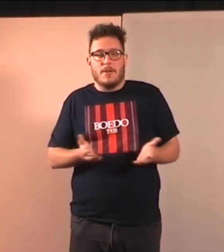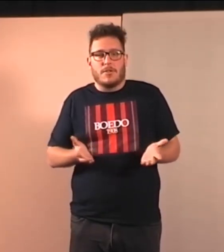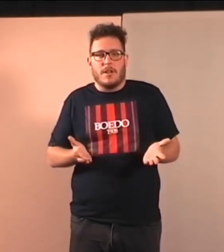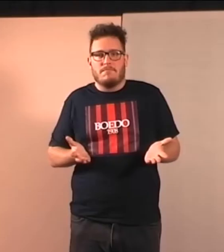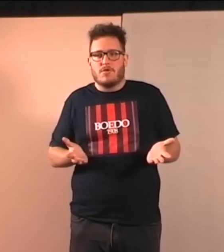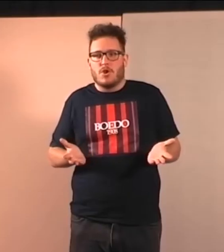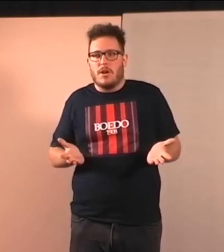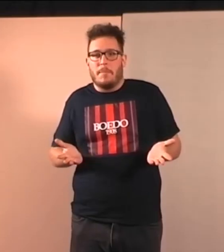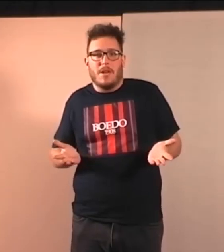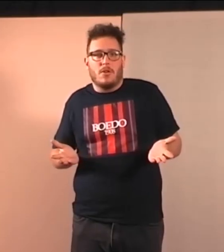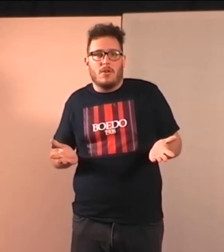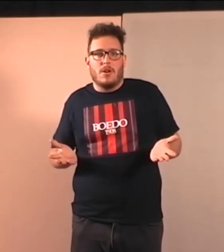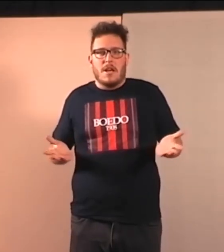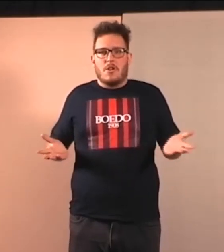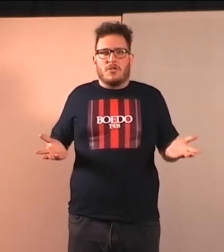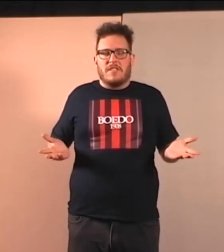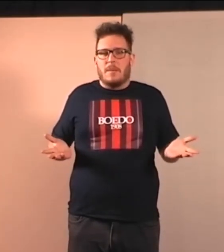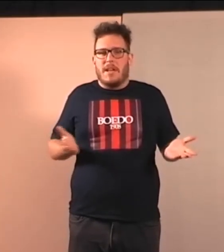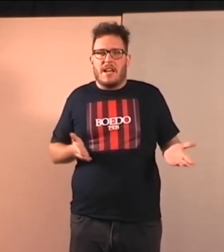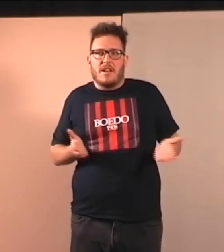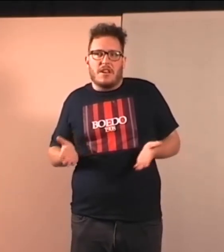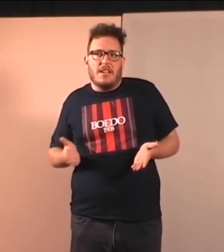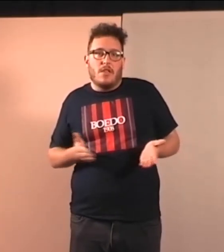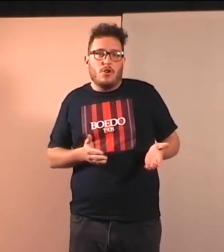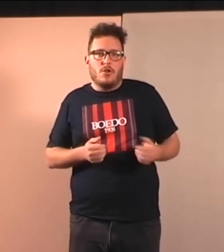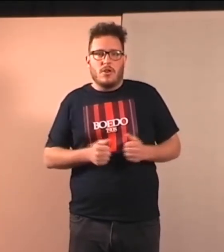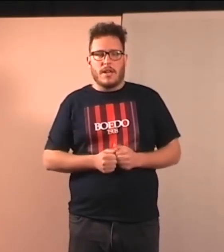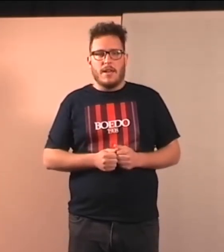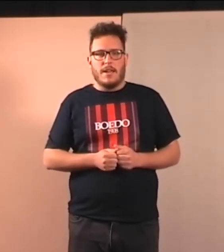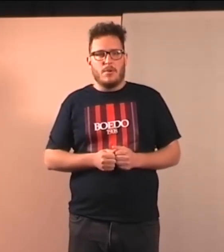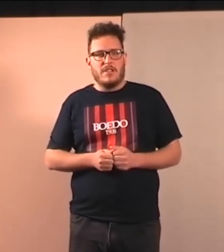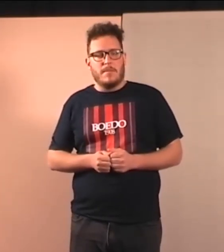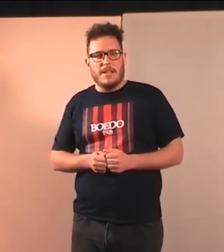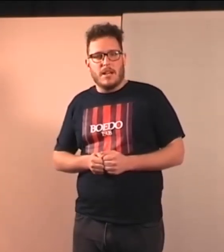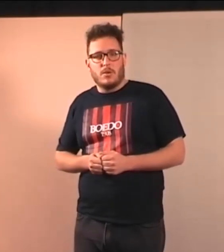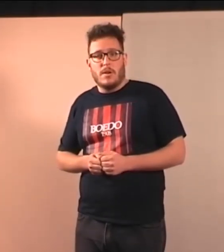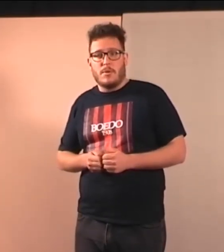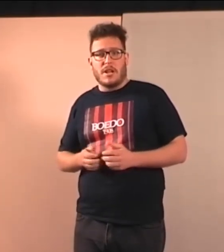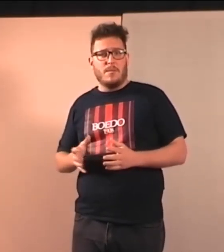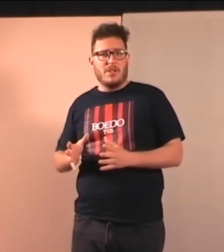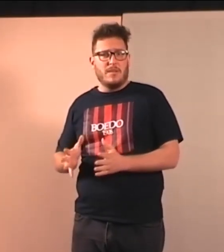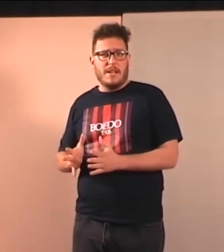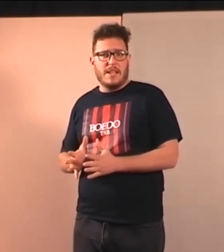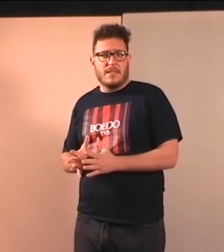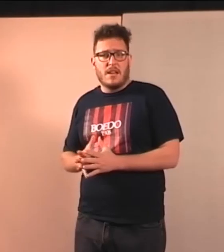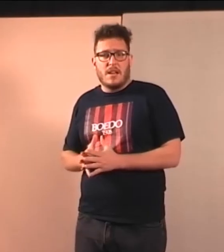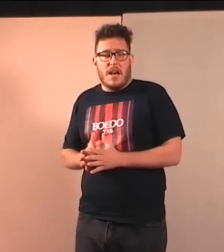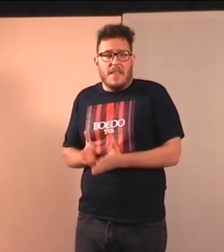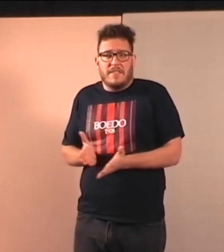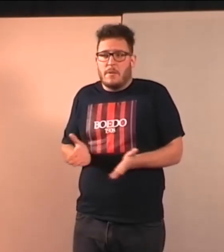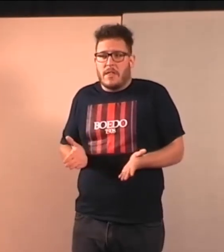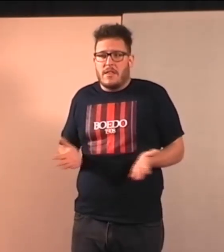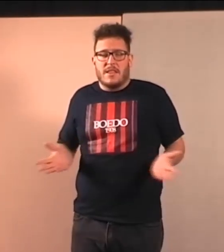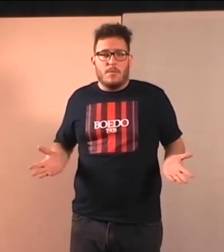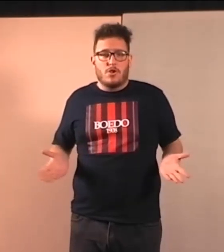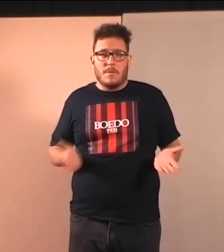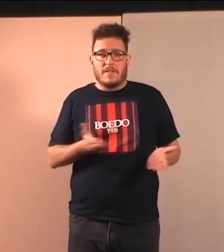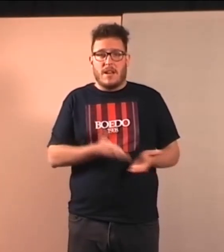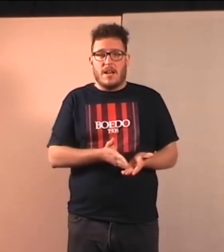no sé Yo espero, no sé si esperar en realidad o no Que la municipalidad actúe Porque la municipalidad, a decir verdad Está mucho más cerca